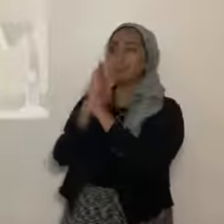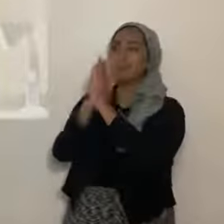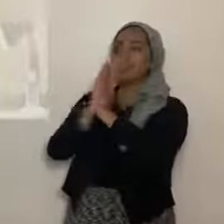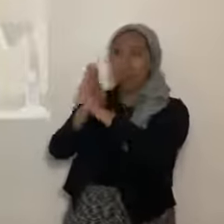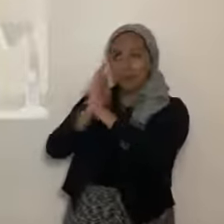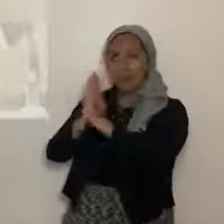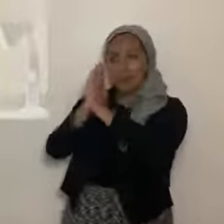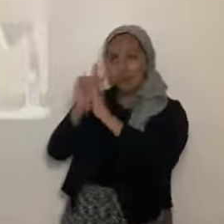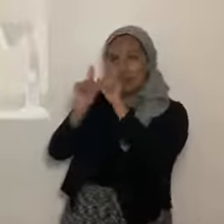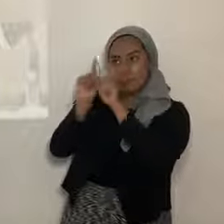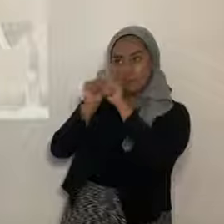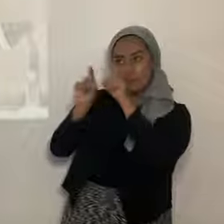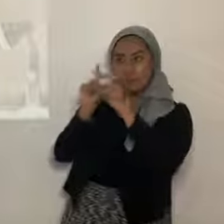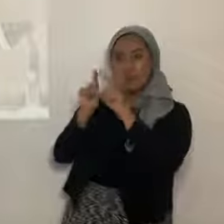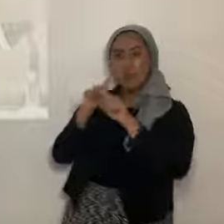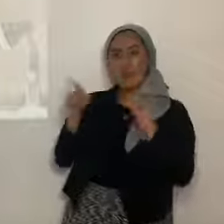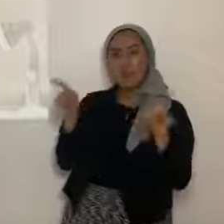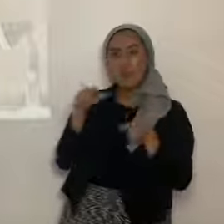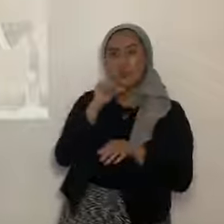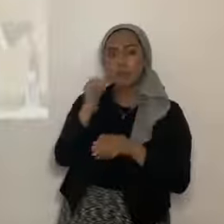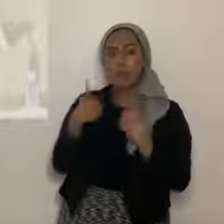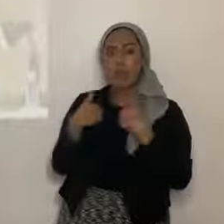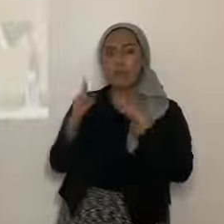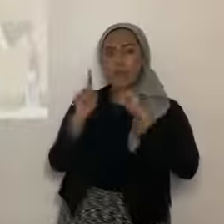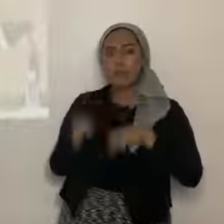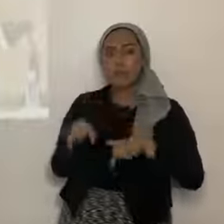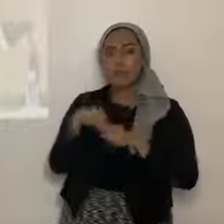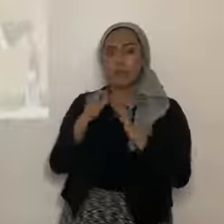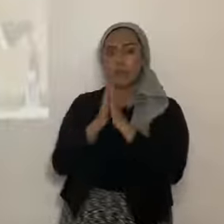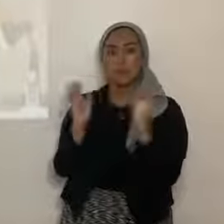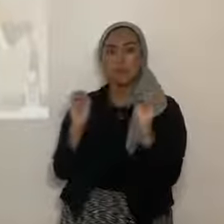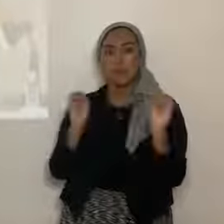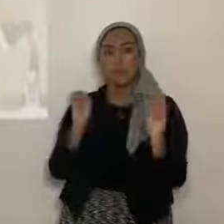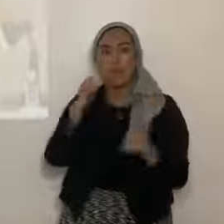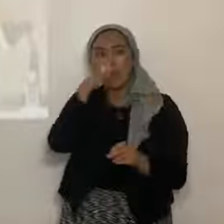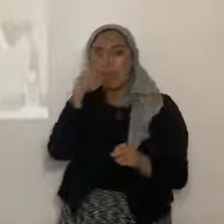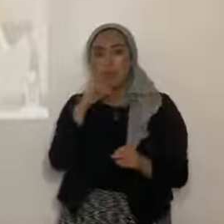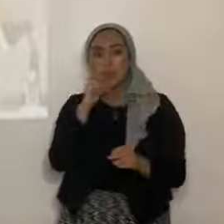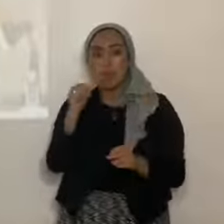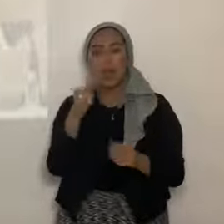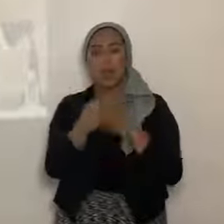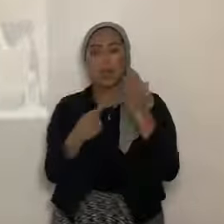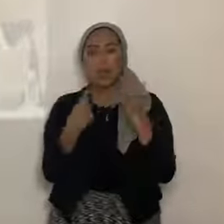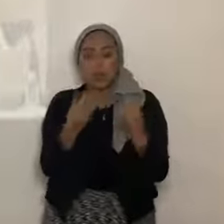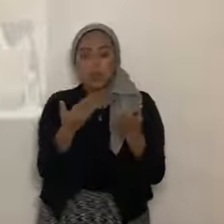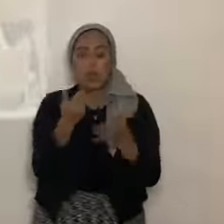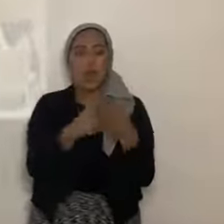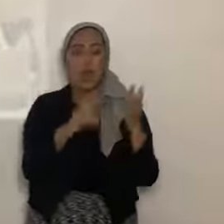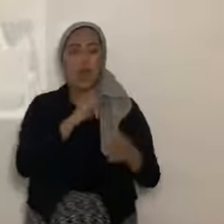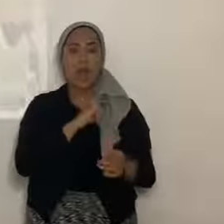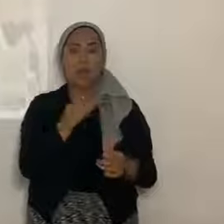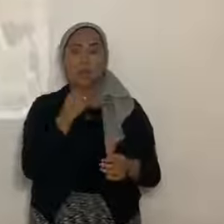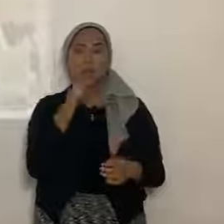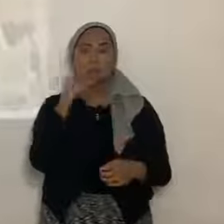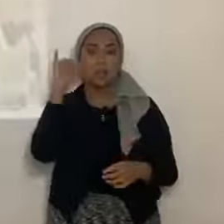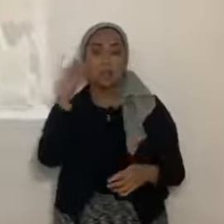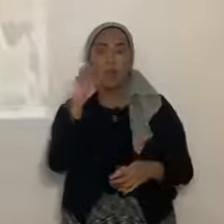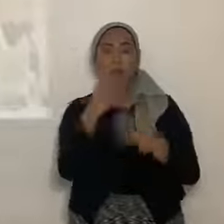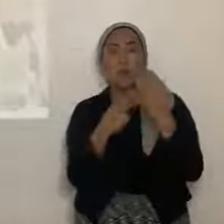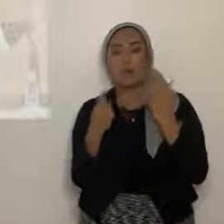pero no tienen una respuesta en la oración, porque no hacen ni lo que dije ayer ni lo que voy diciendo ahora. Entonces,